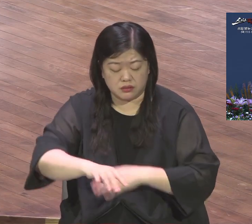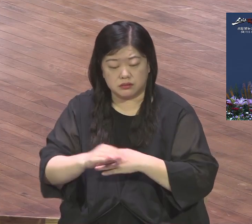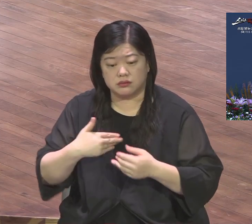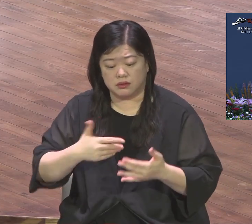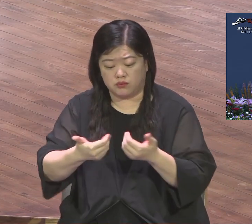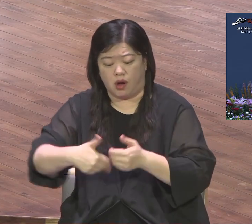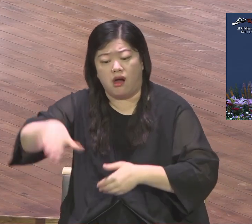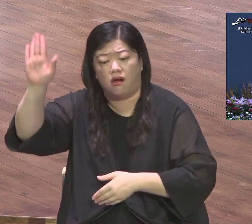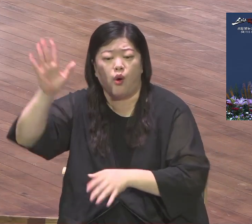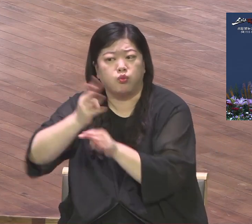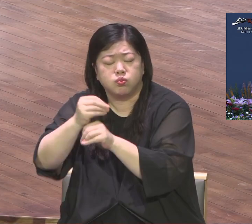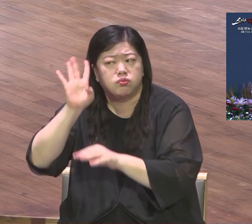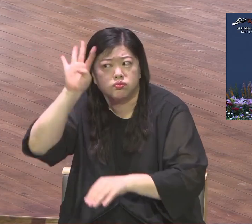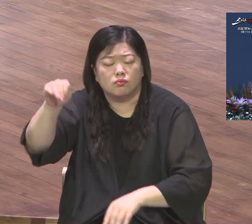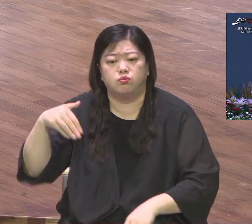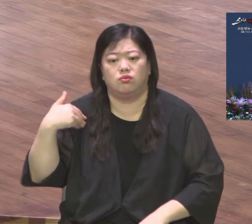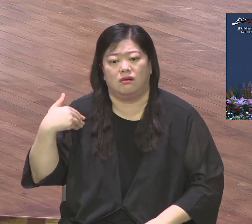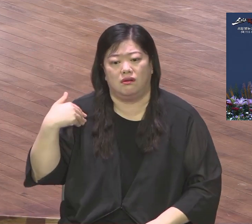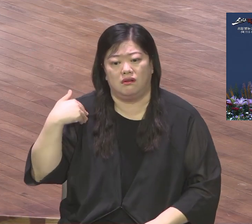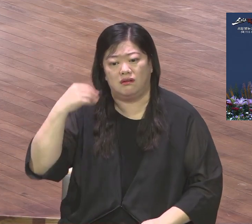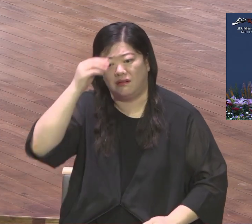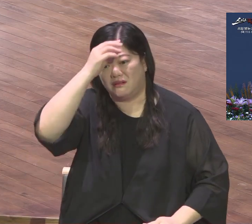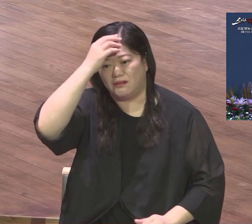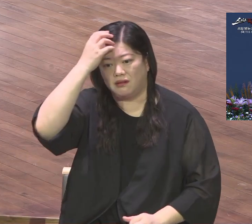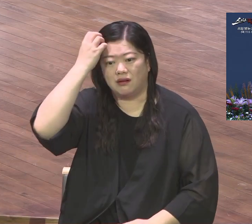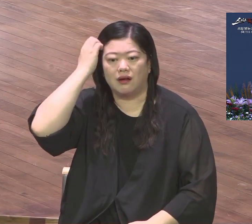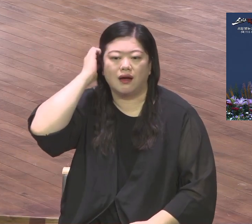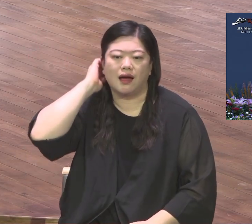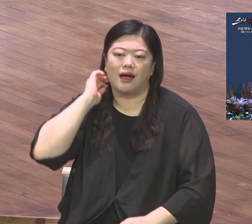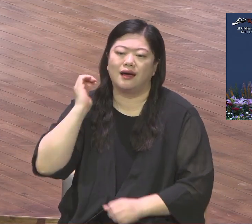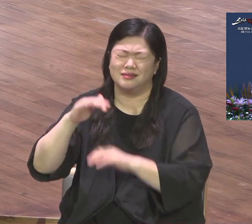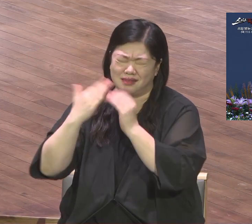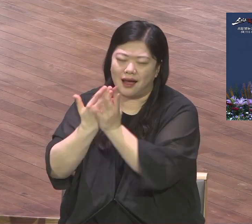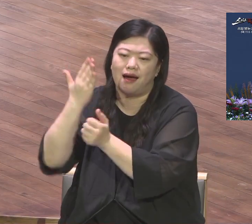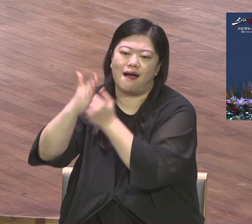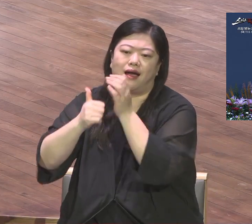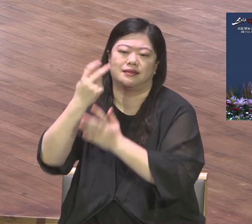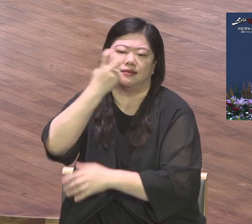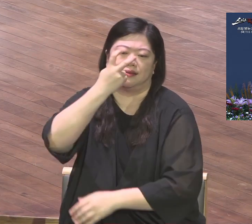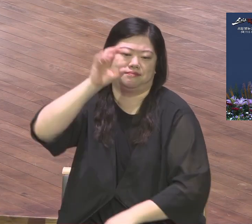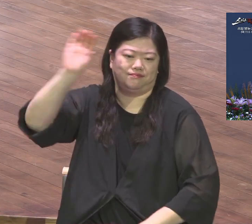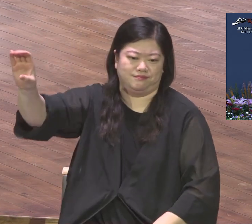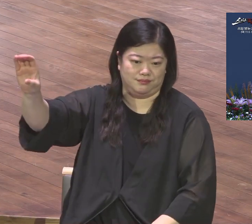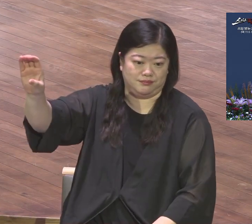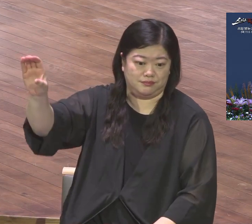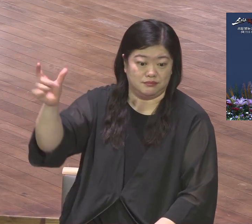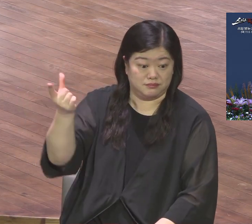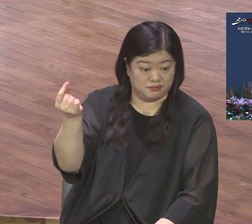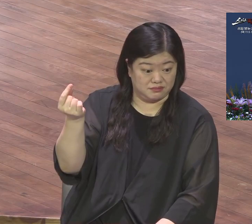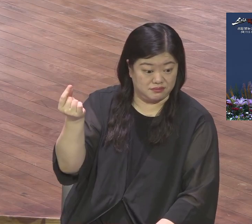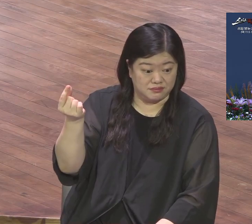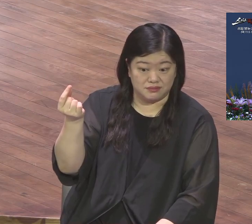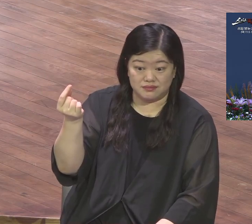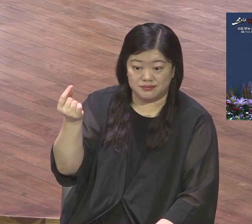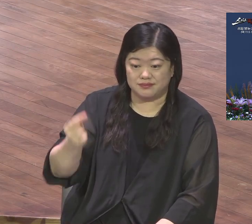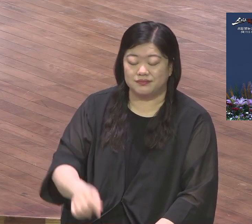주의 손에 있나이다. 전부 하나님 손에 있어요. 왜? 역사의 주인공이 하나님이시니까.